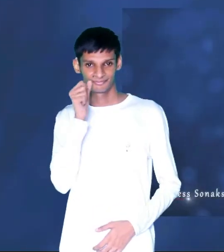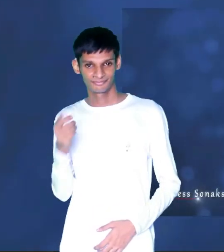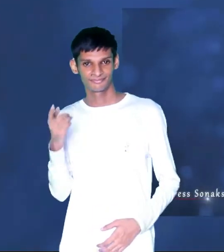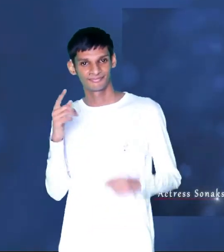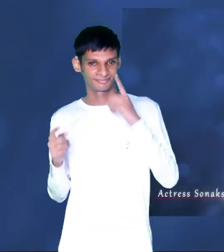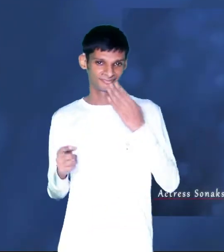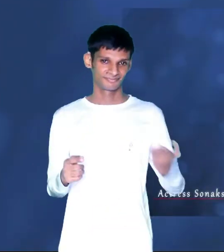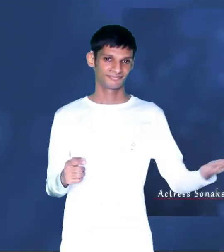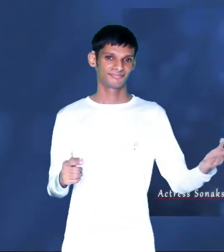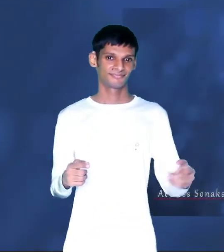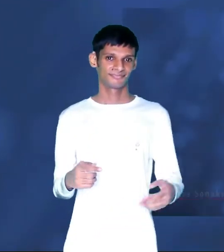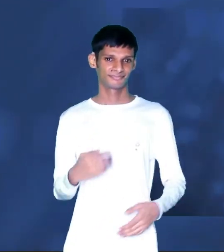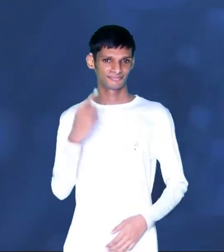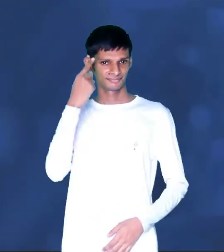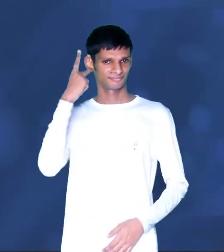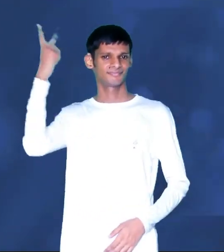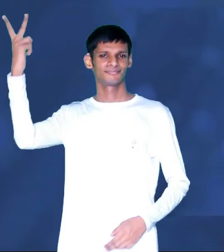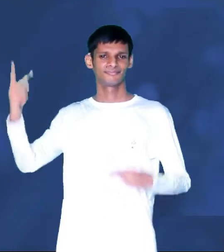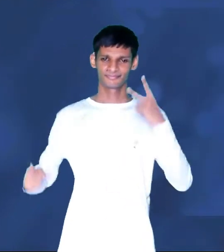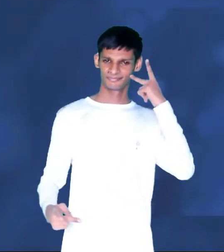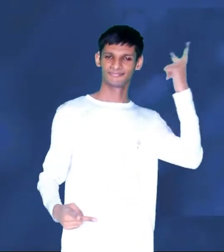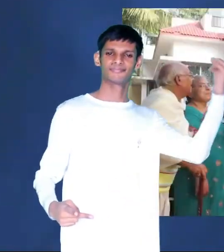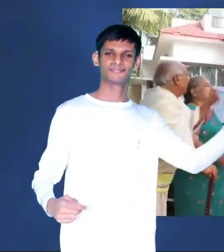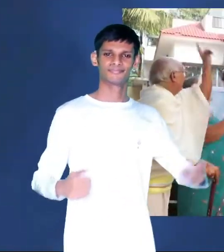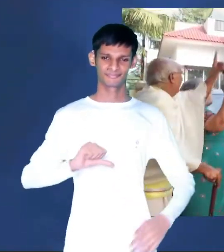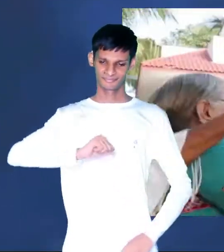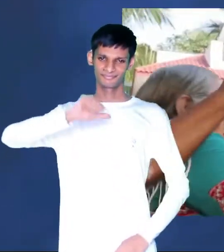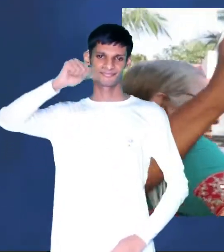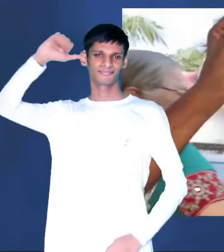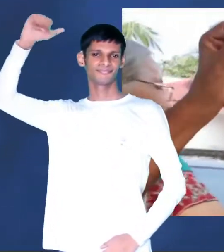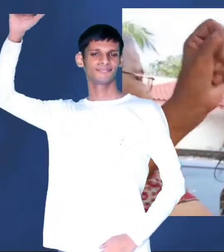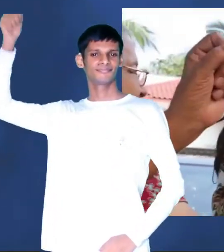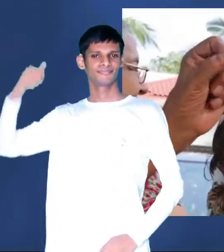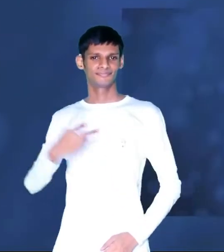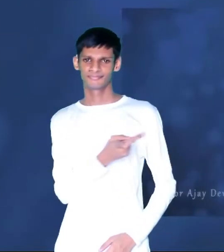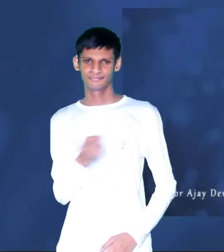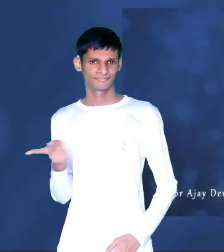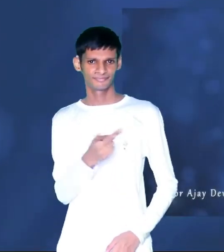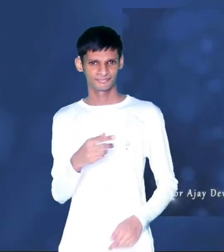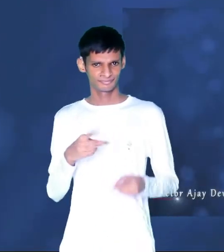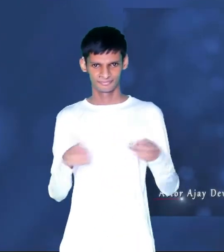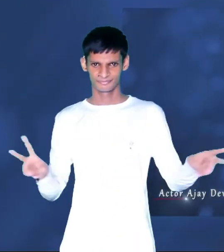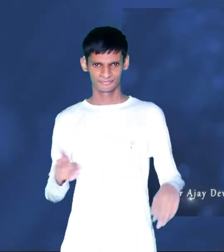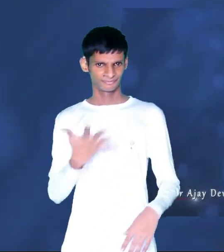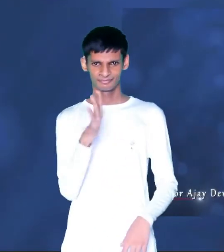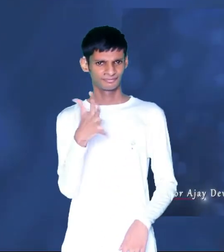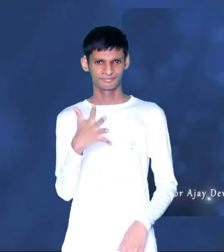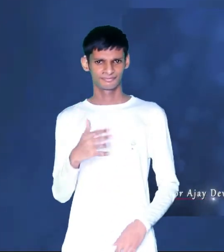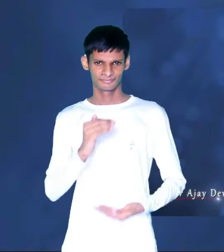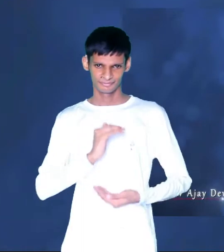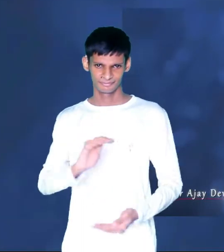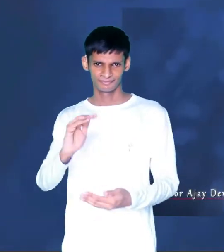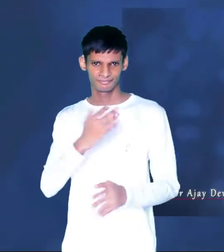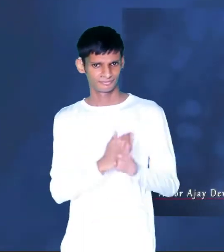लड़के की तरह लड़की भी नाम रोशन करती है। कुछ भी नहीं अंतर,